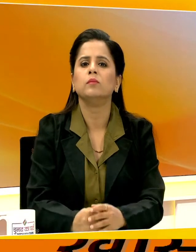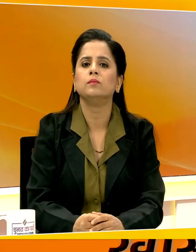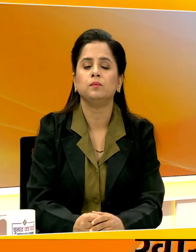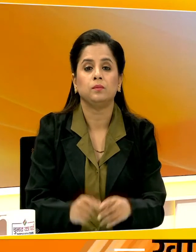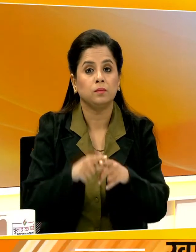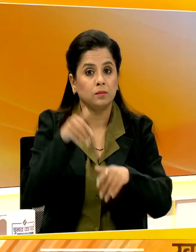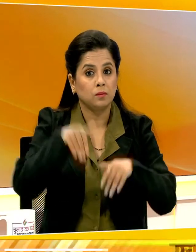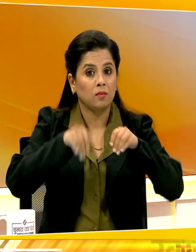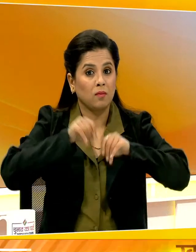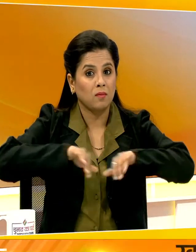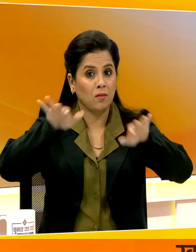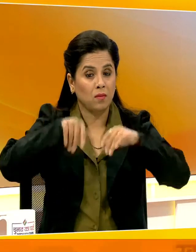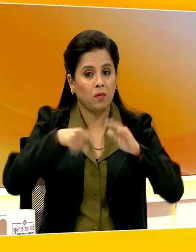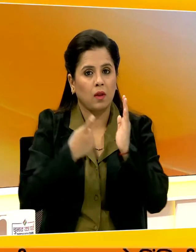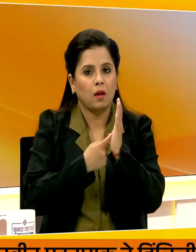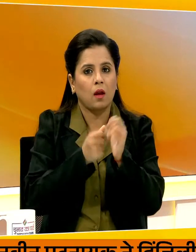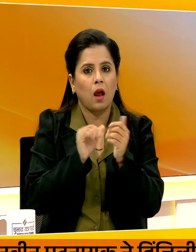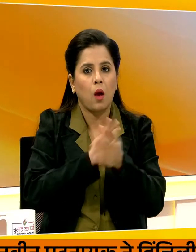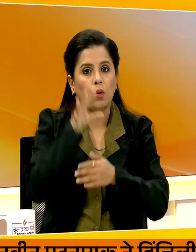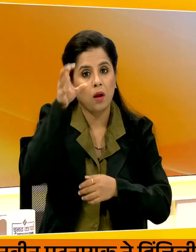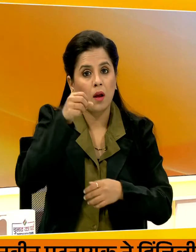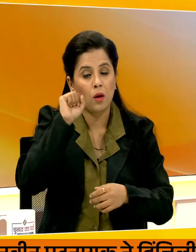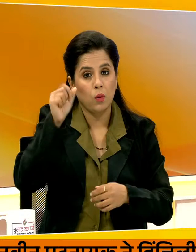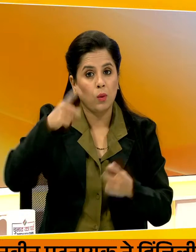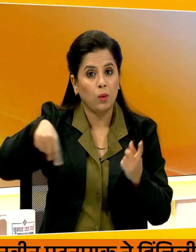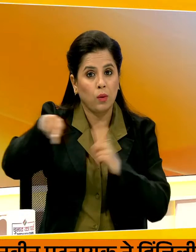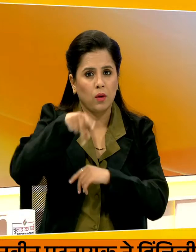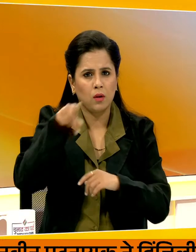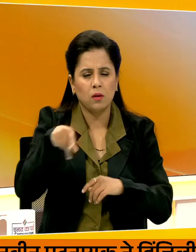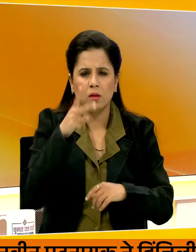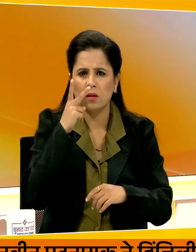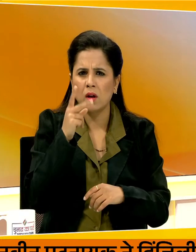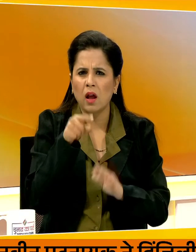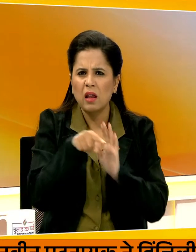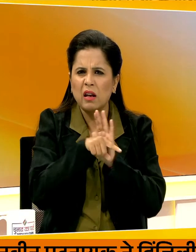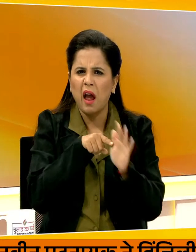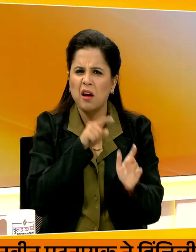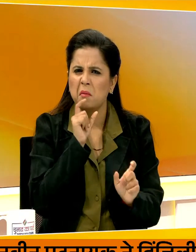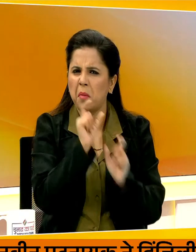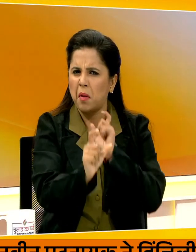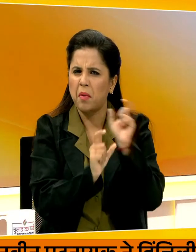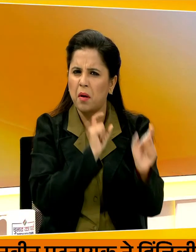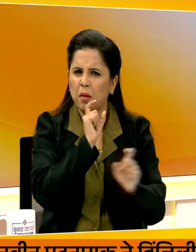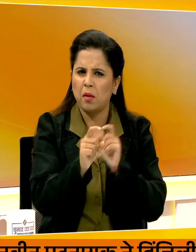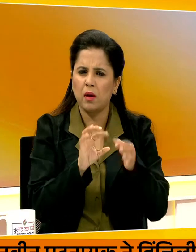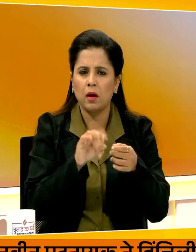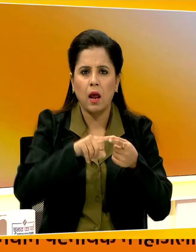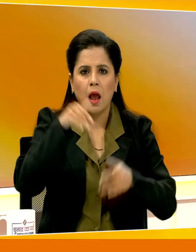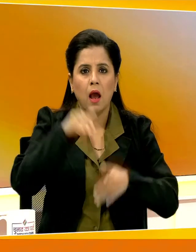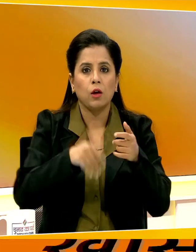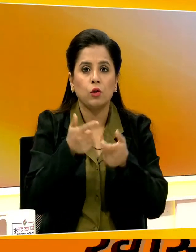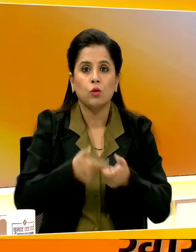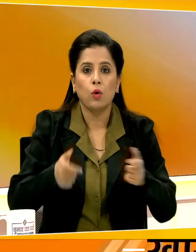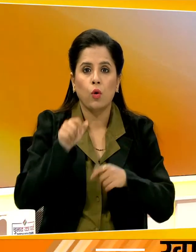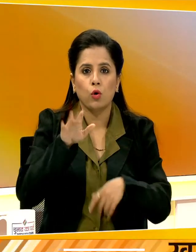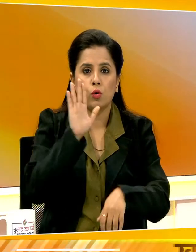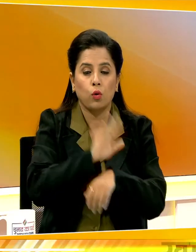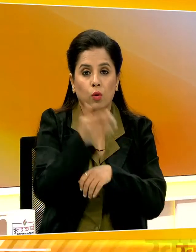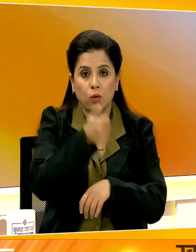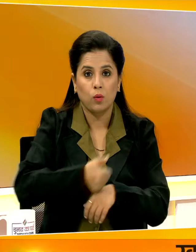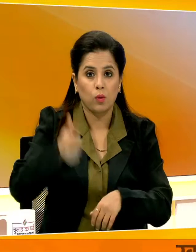और चुनावी रैलियों में राहुल गांधी की तरफ से नफरती भाषण देने के मामले में चुनाव आयोग ने कांग्रेस